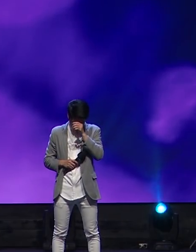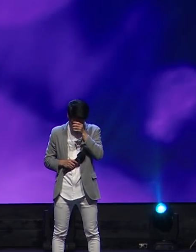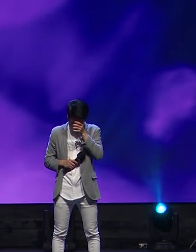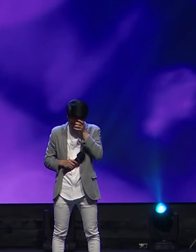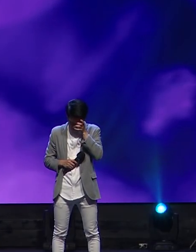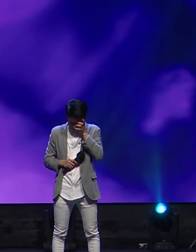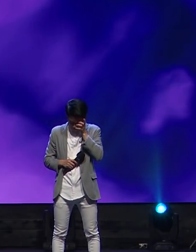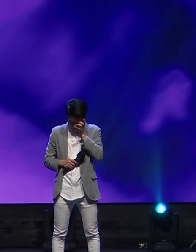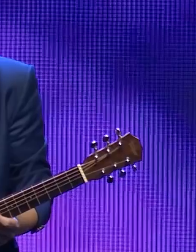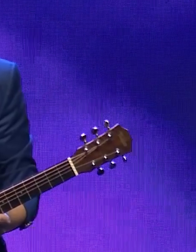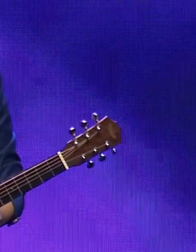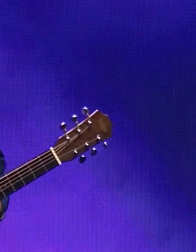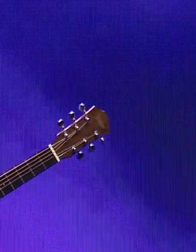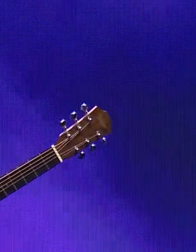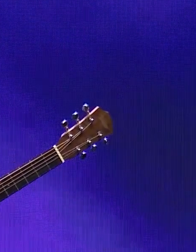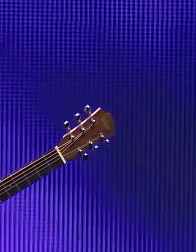mendengar